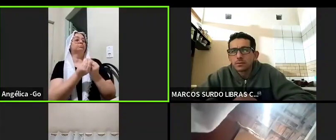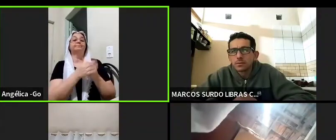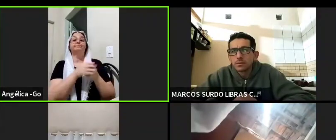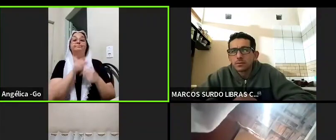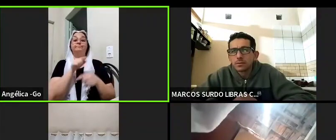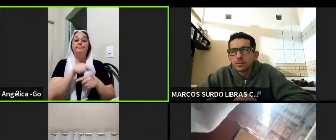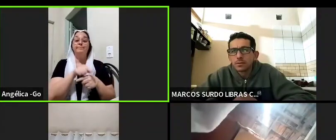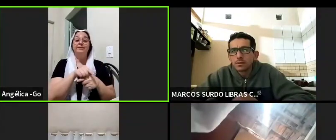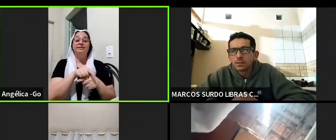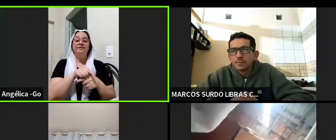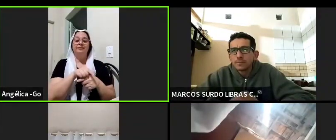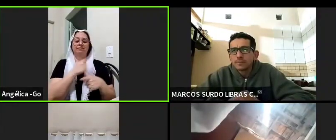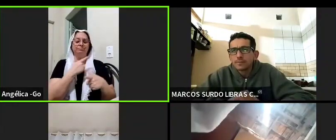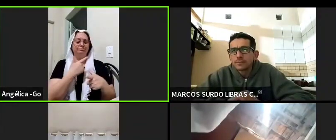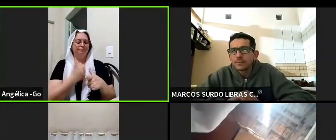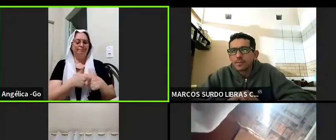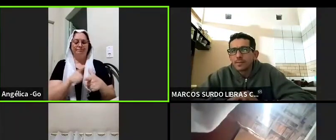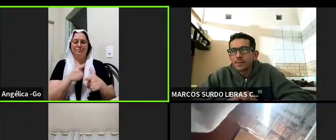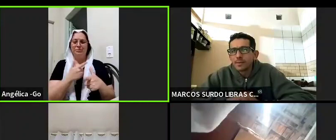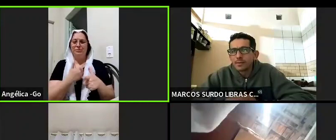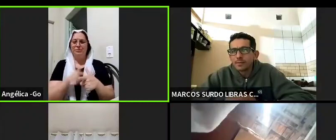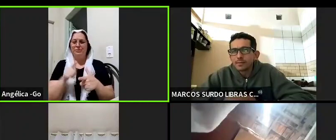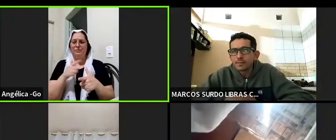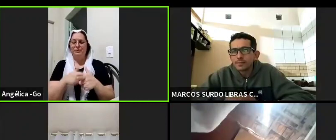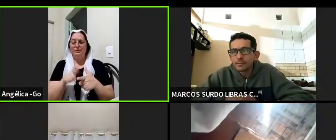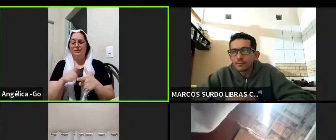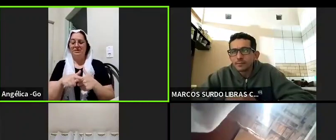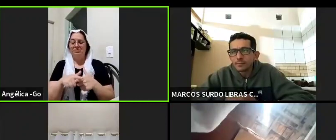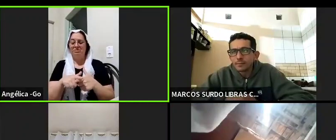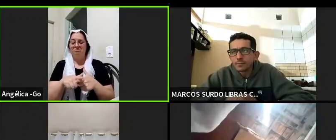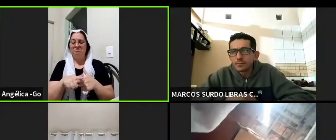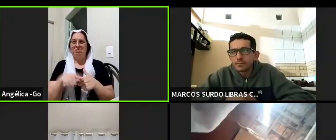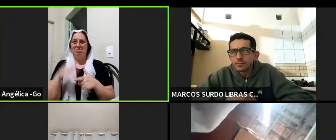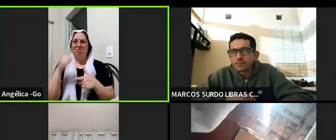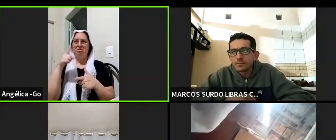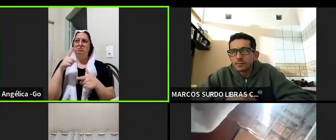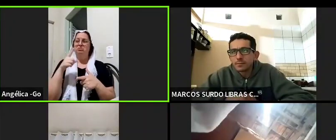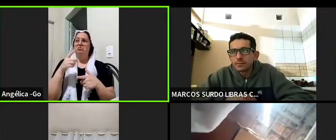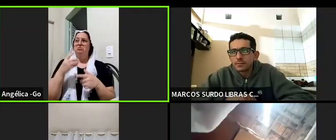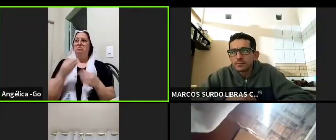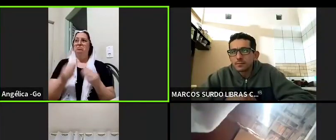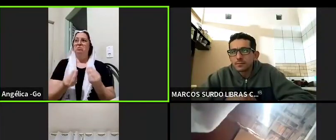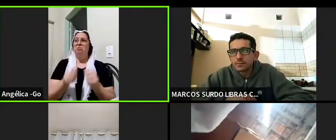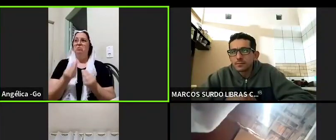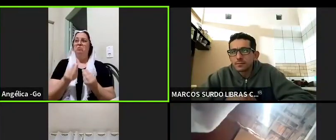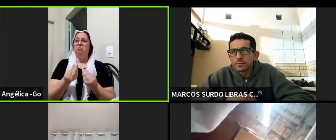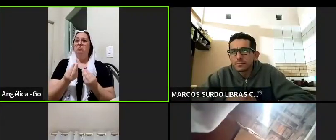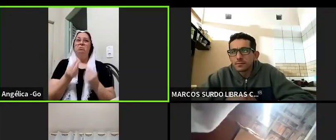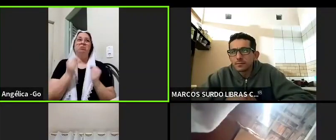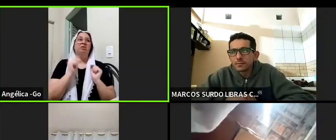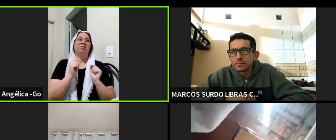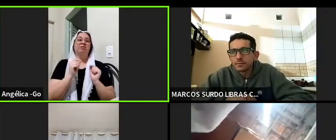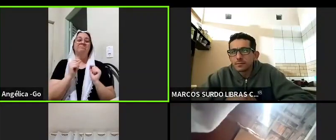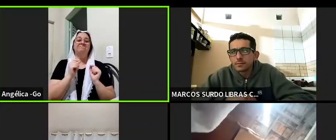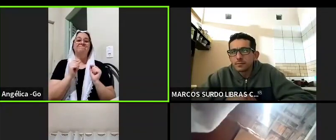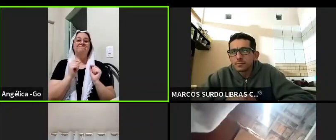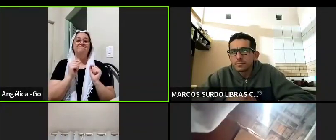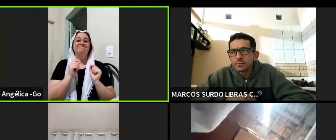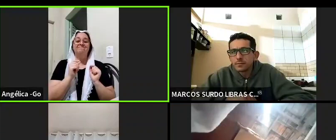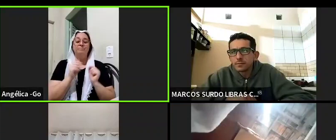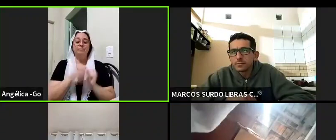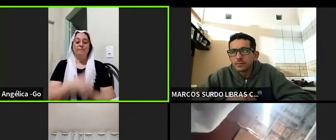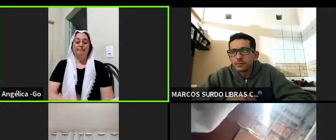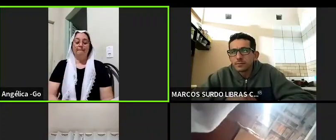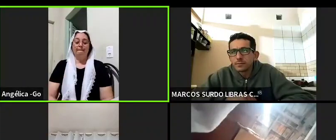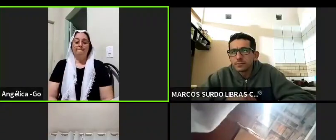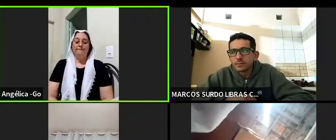angústia. Tenho certeza que agora acaba tudo, aleluia, encerra tudo, aleluia, no santo do Senhor, aleluia, só deu para vir